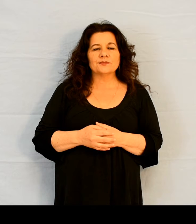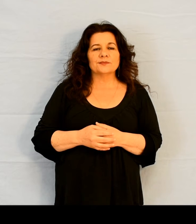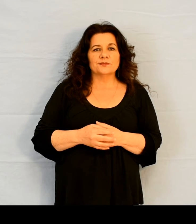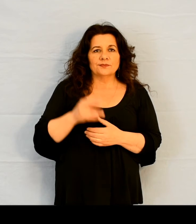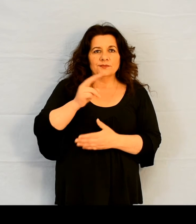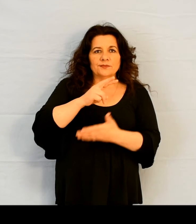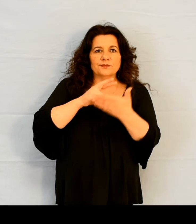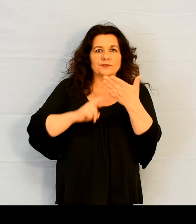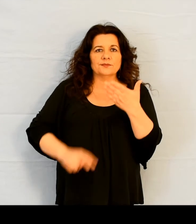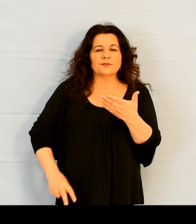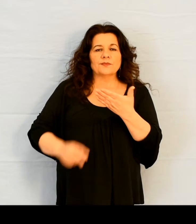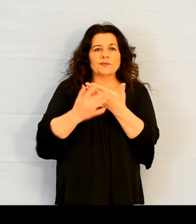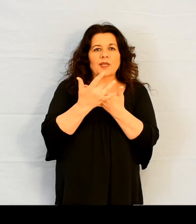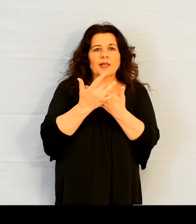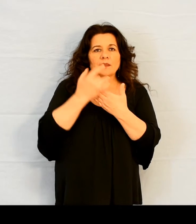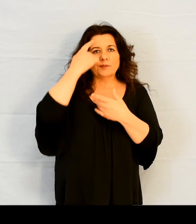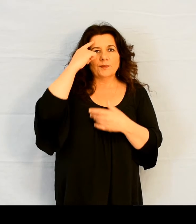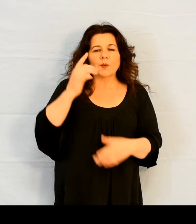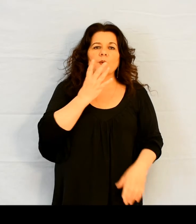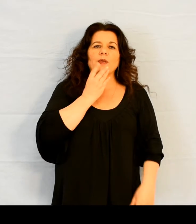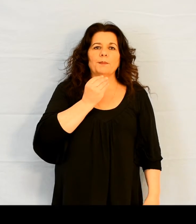Lecture de la lettre aux Hébreux.